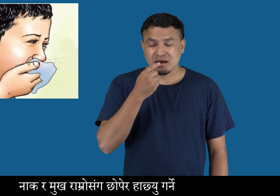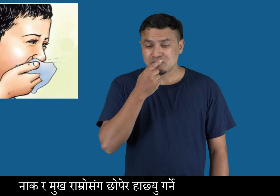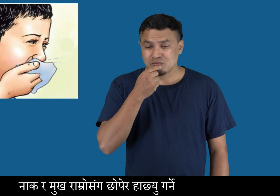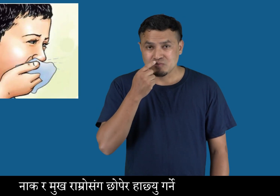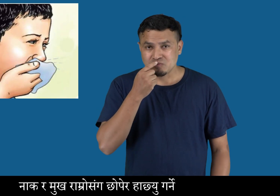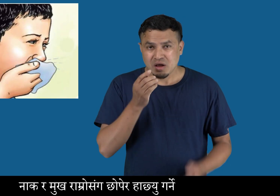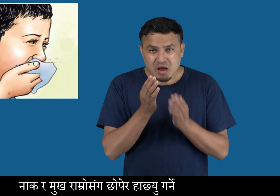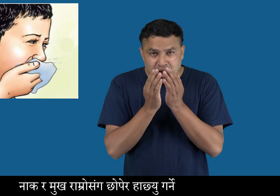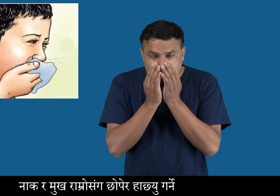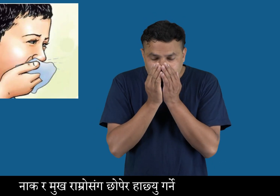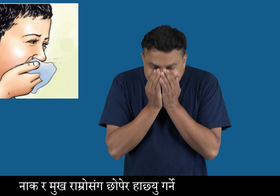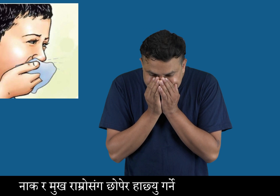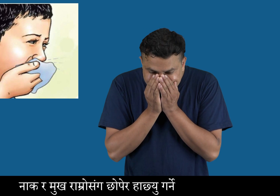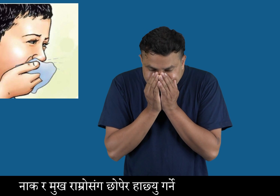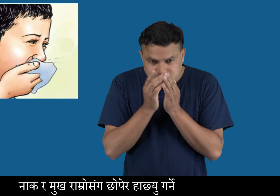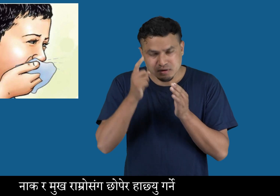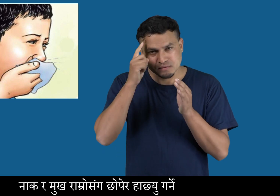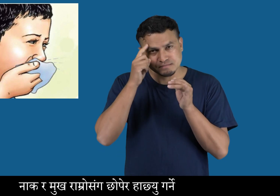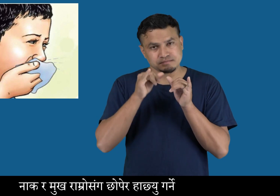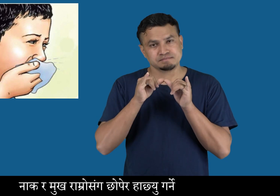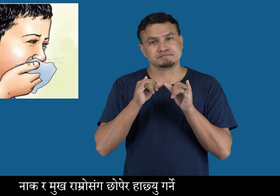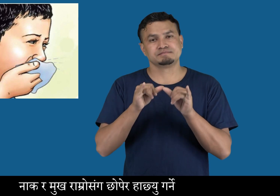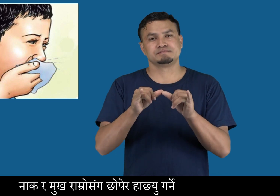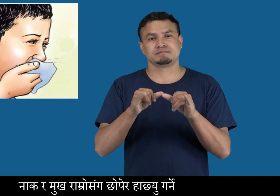नाक र मुख राम्रोसँग छोपेर हाच्छिउ गर्ने।